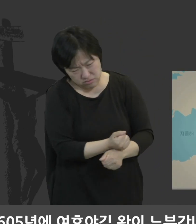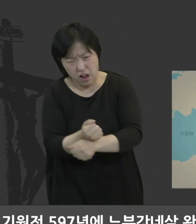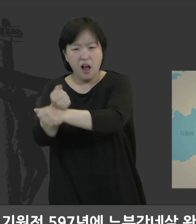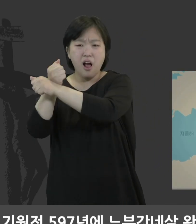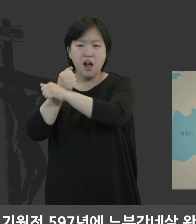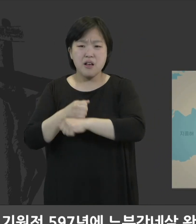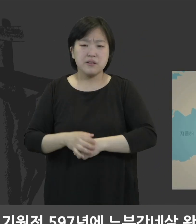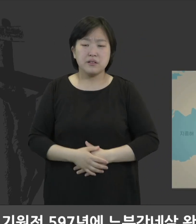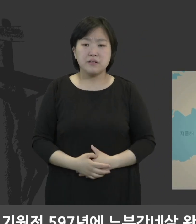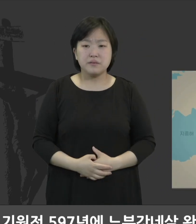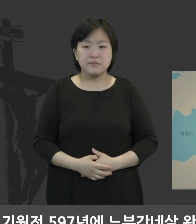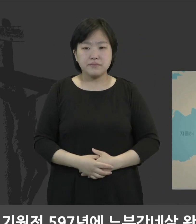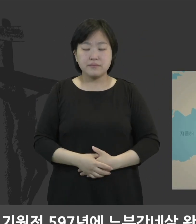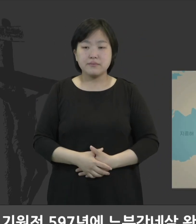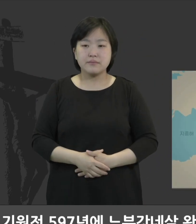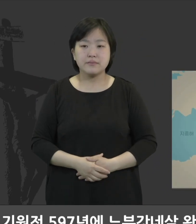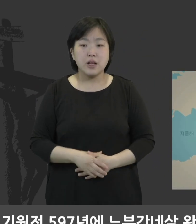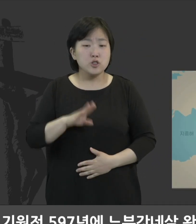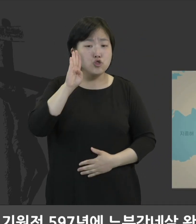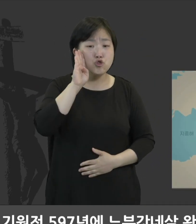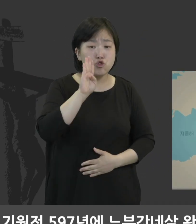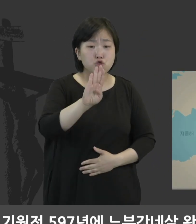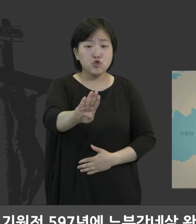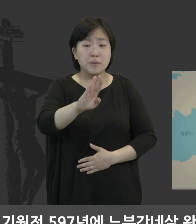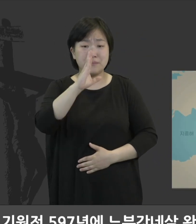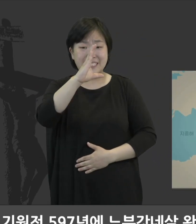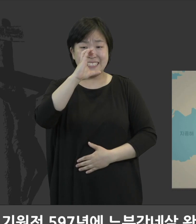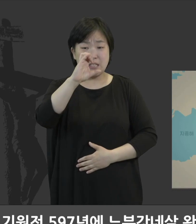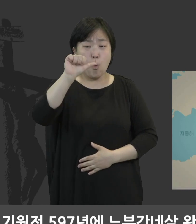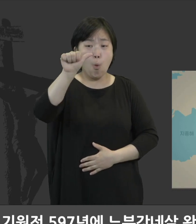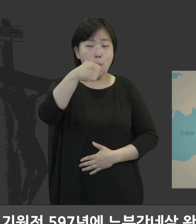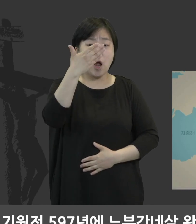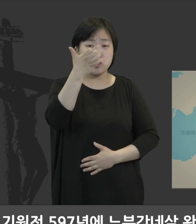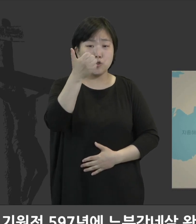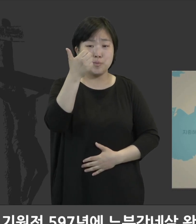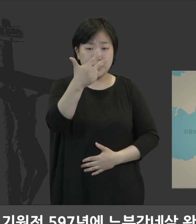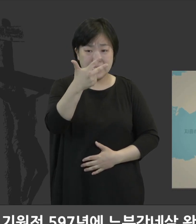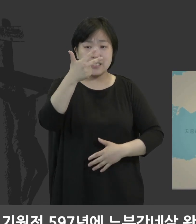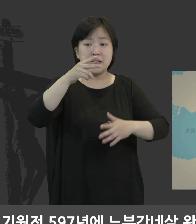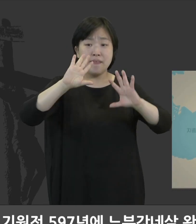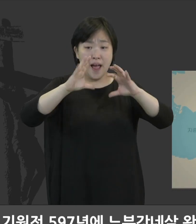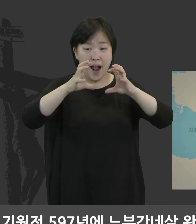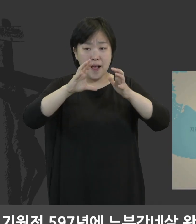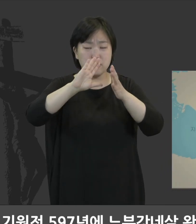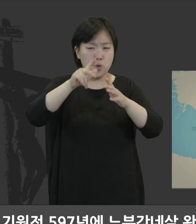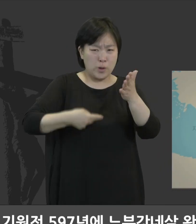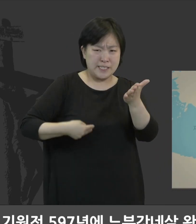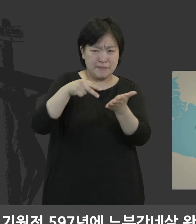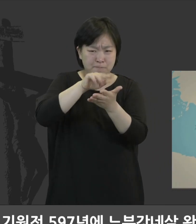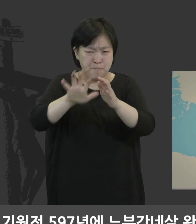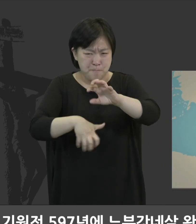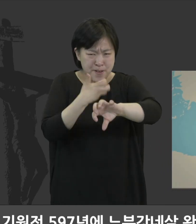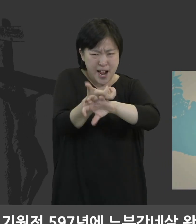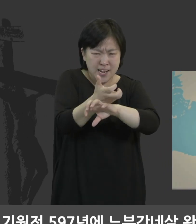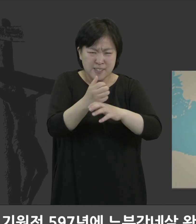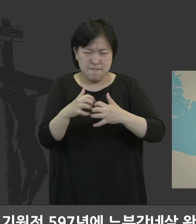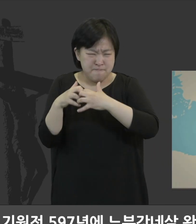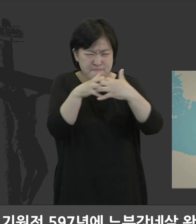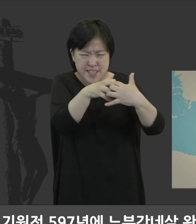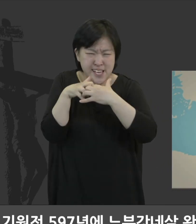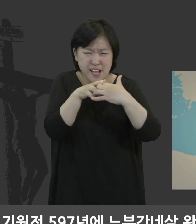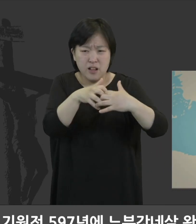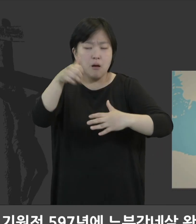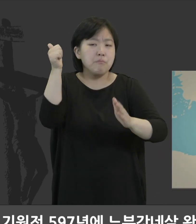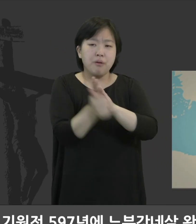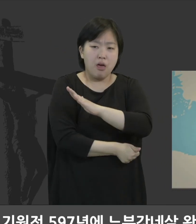됩니다. 기원전 597년에 느부갓네살 왕이 그 지역을 떠나자 다시 반란을 일으켜보지만